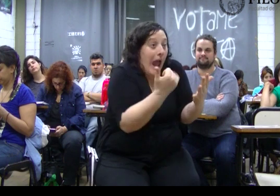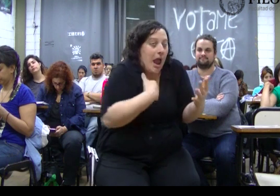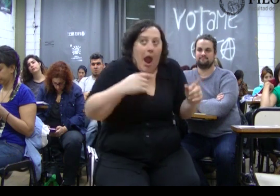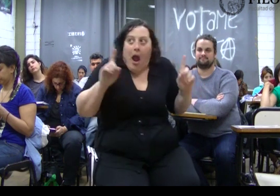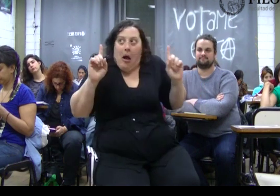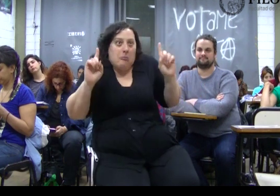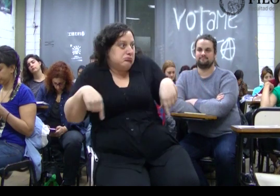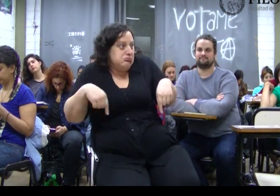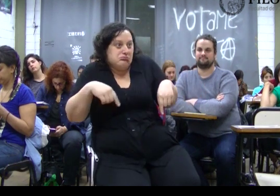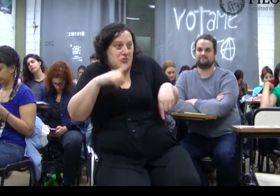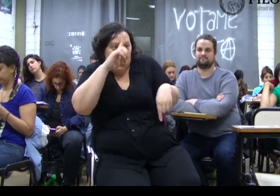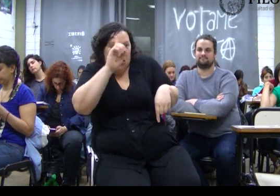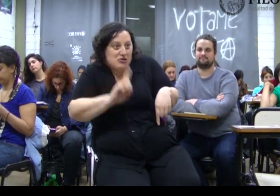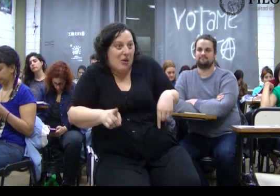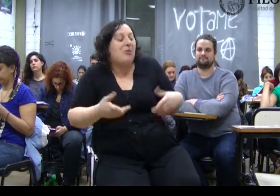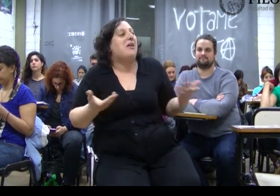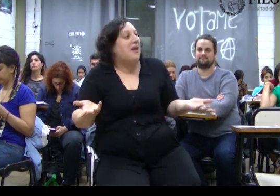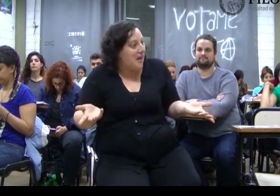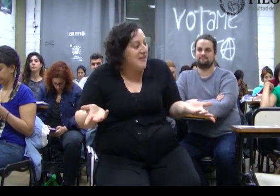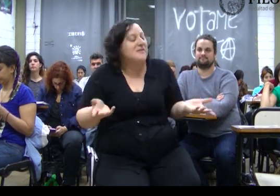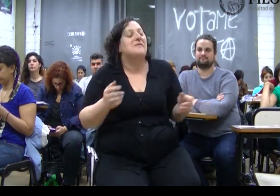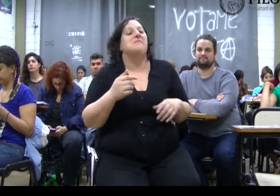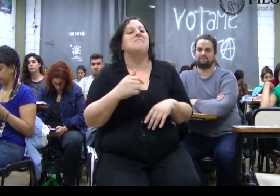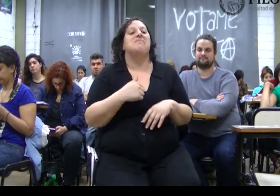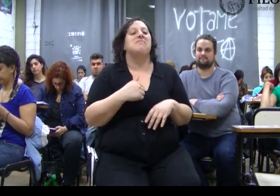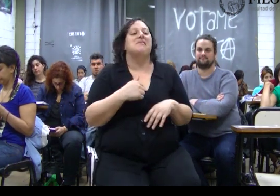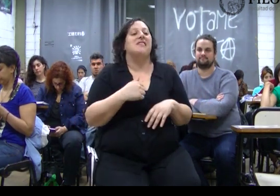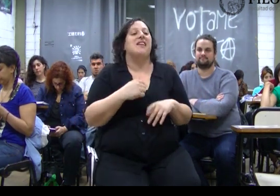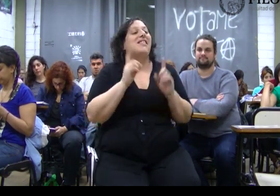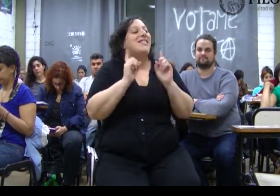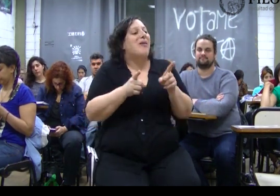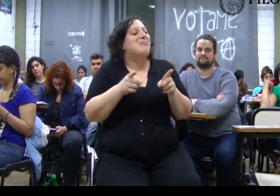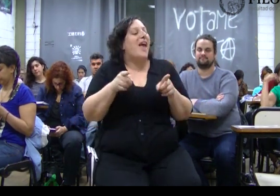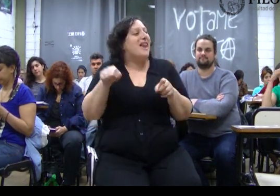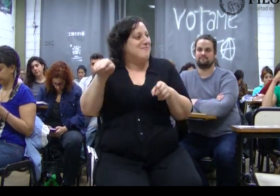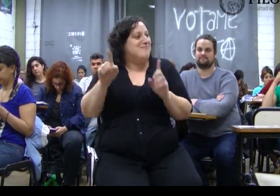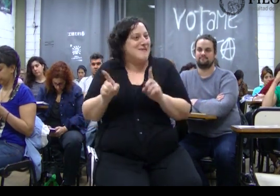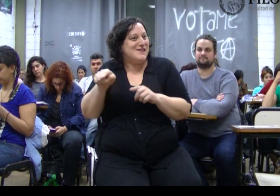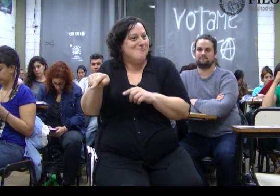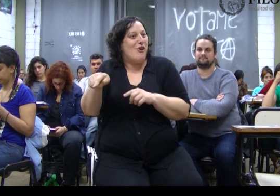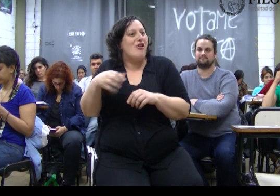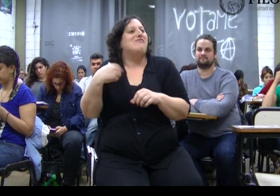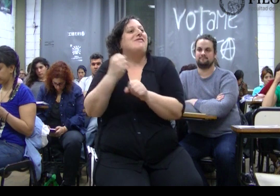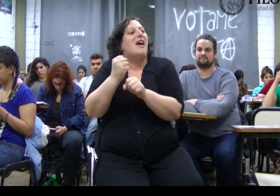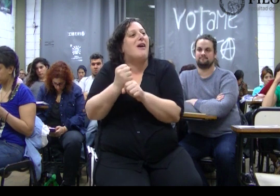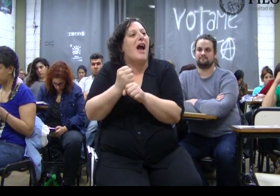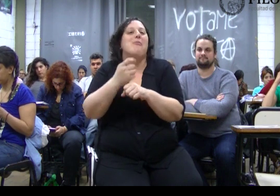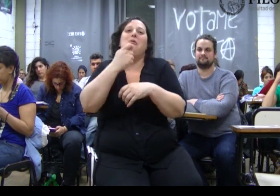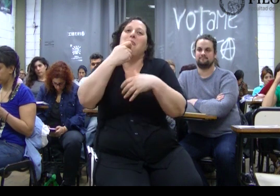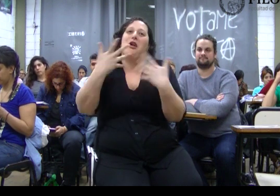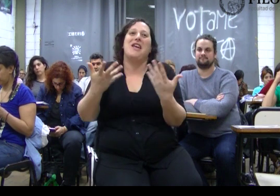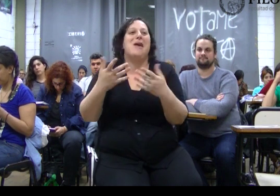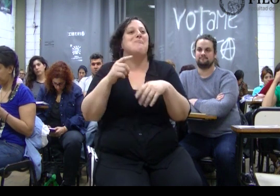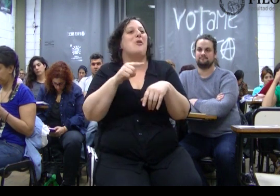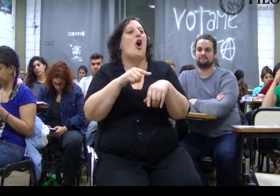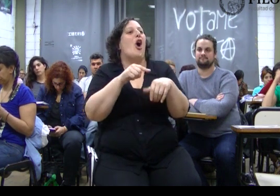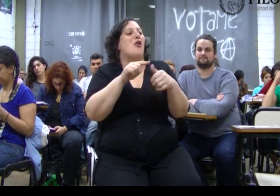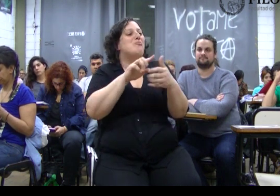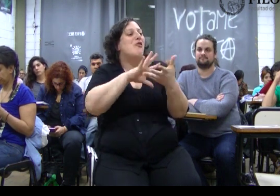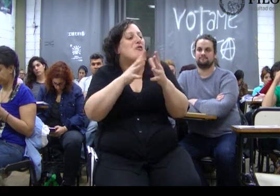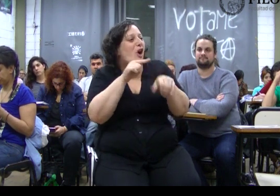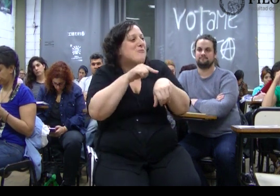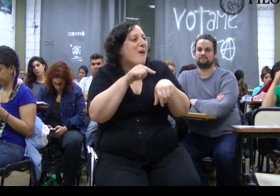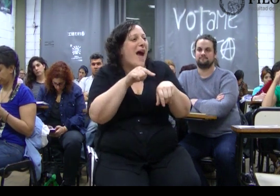Hasta hemos trabajado con cuestiones que tienen que ver con si son de corta, larga duración, de lo que